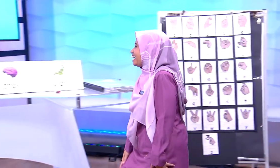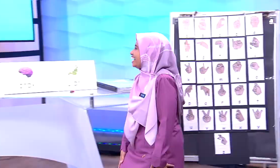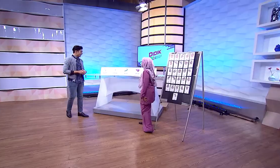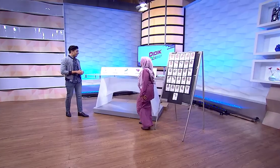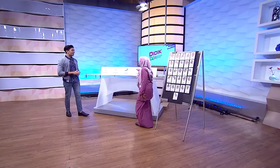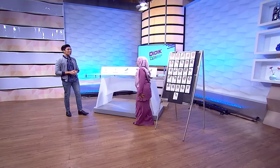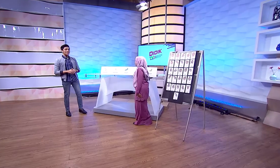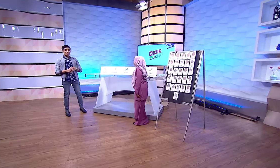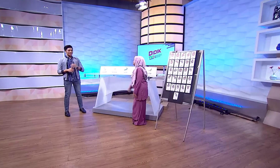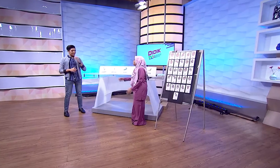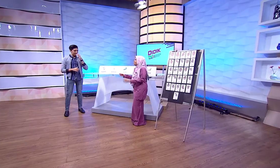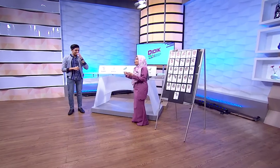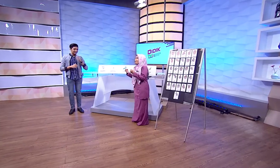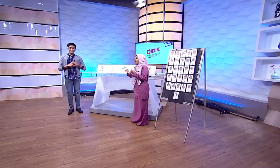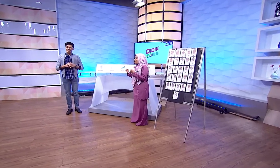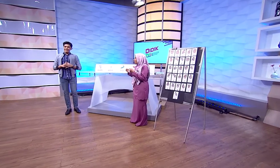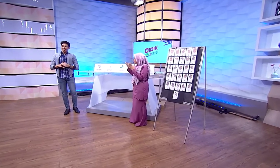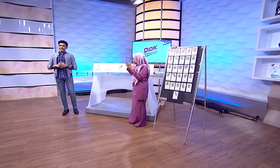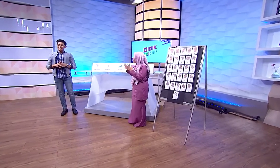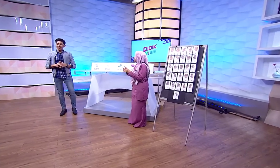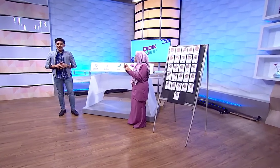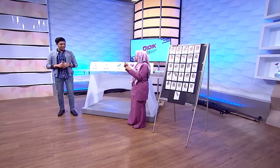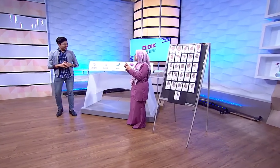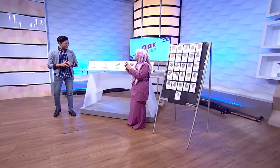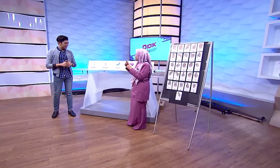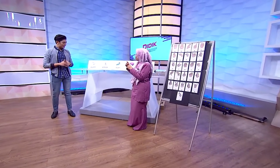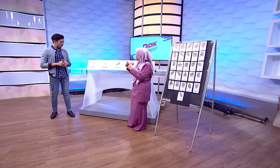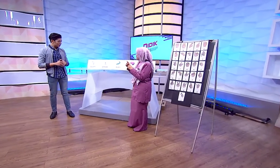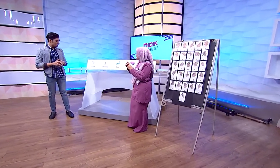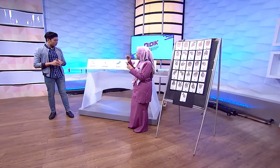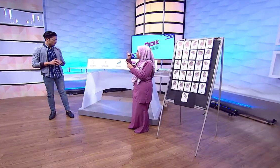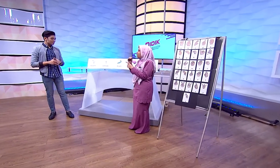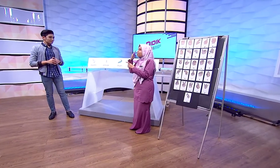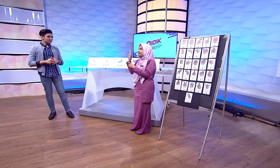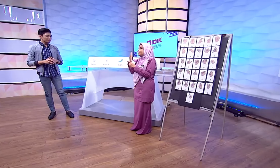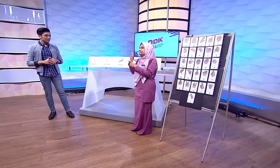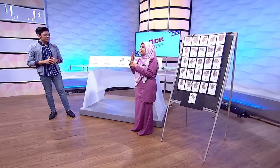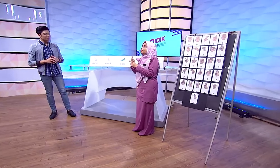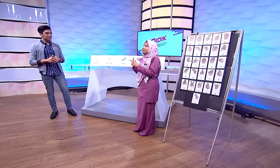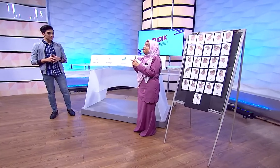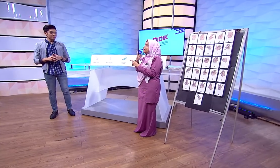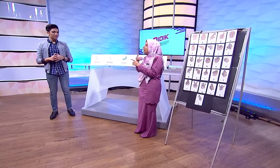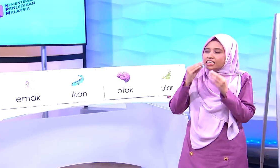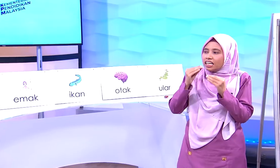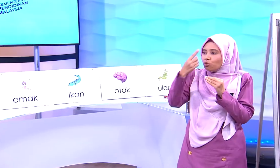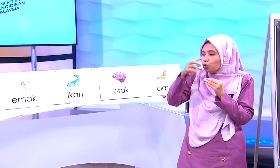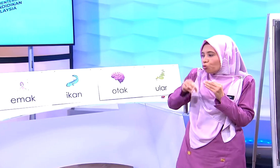e-halal omongi ada banyak perkataan-perkataan yang biasa kita aja untuk